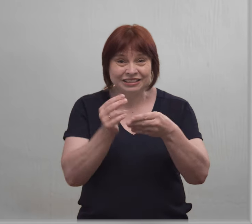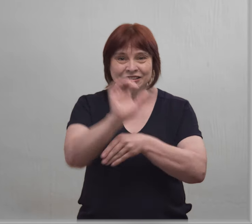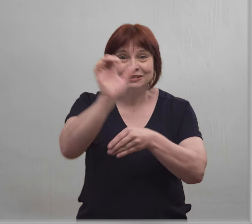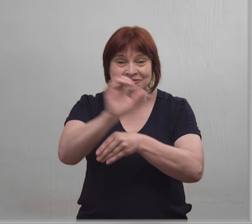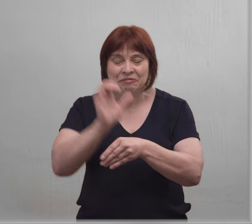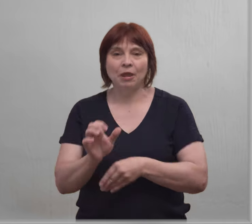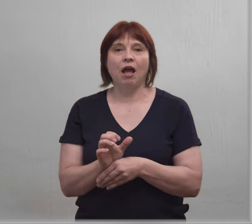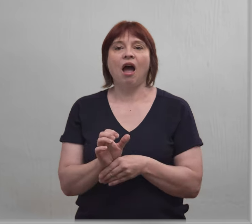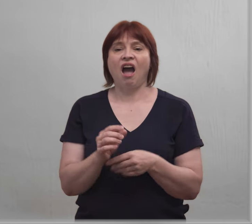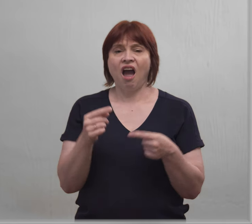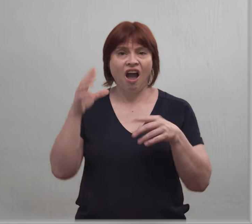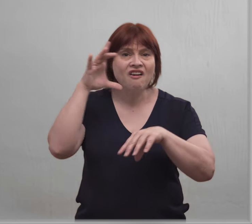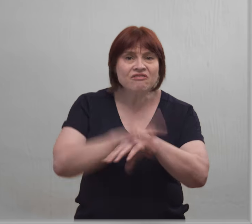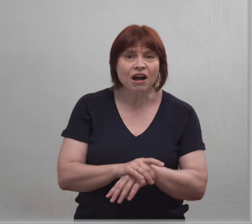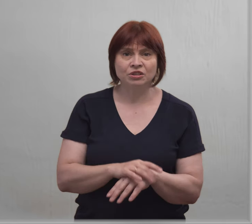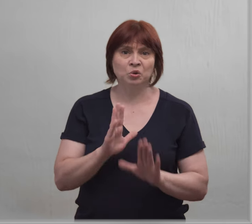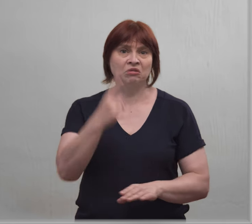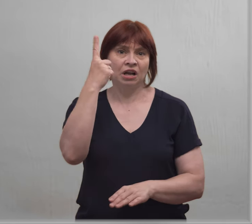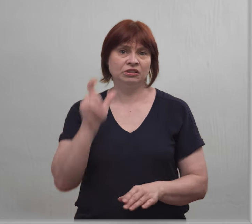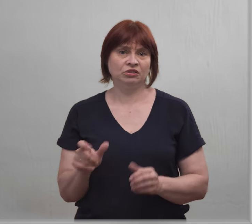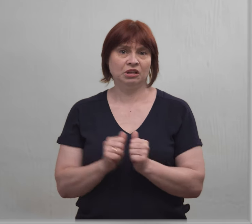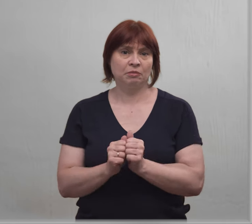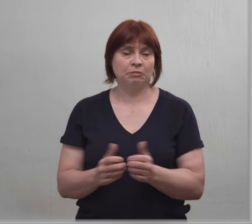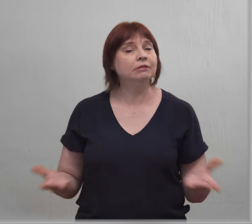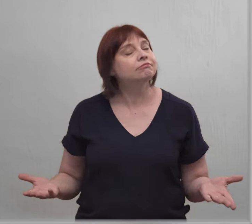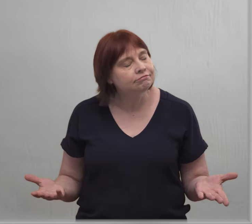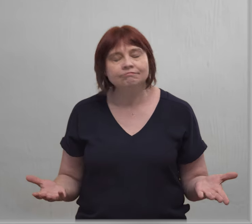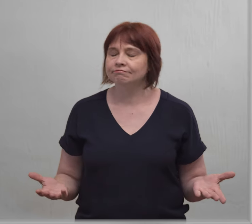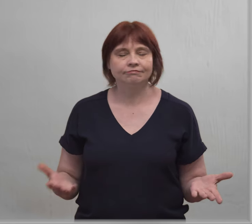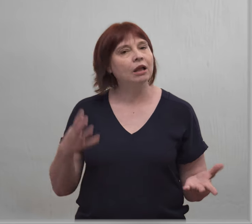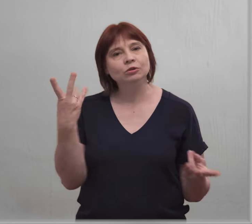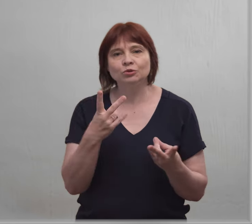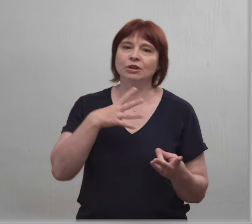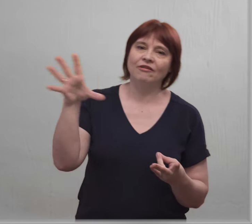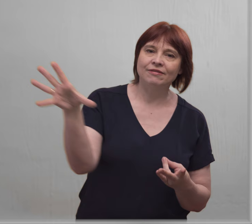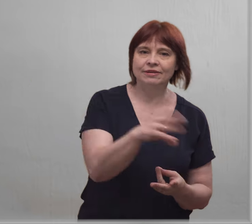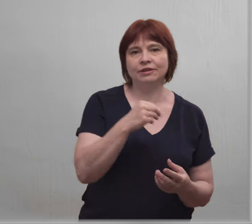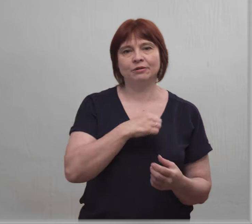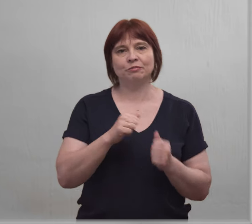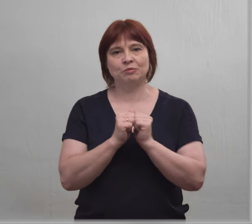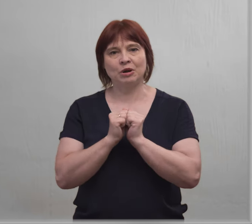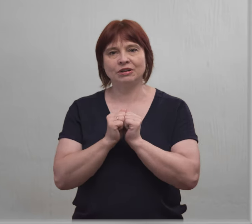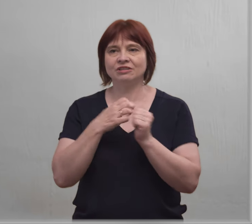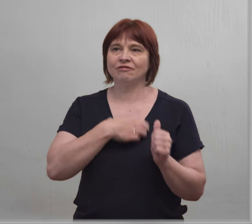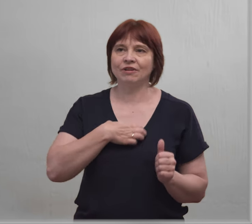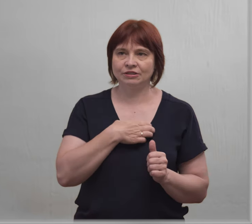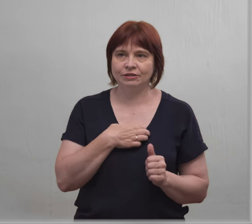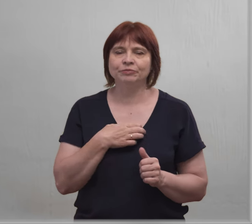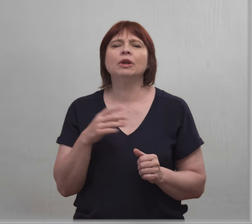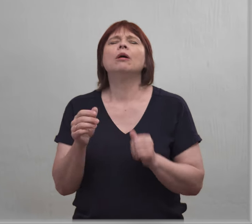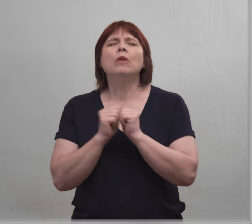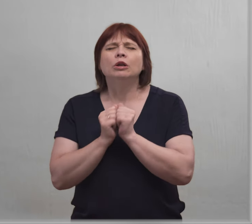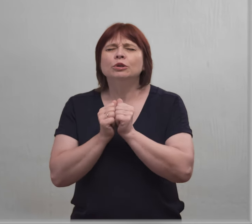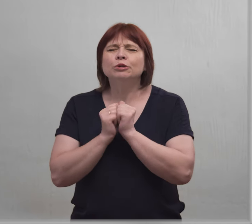нашего Иисуса Христа, Отец Славы, дал вам дух премудрости и откровение к познанию Его, и